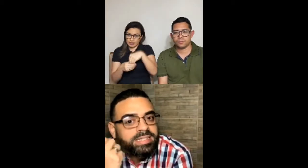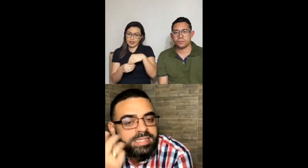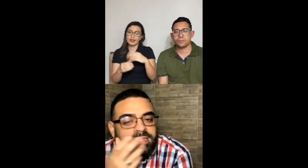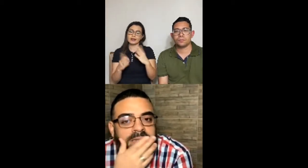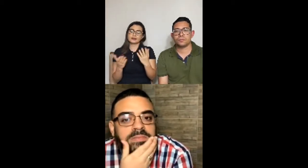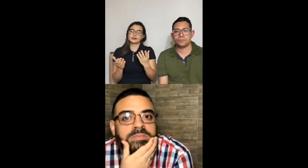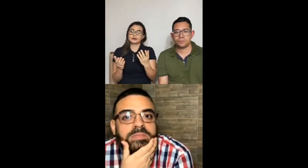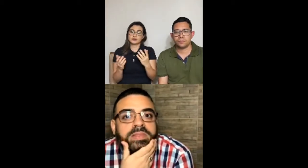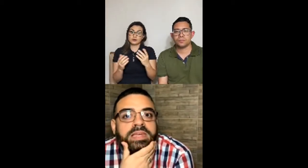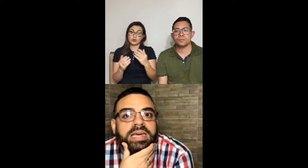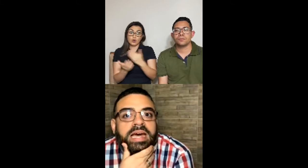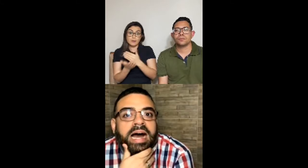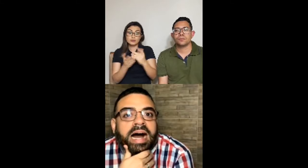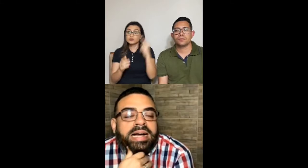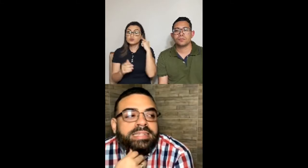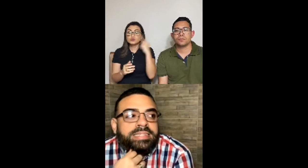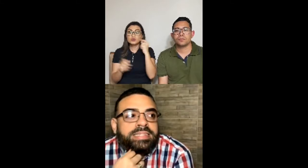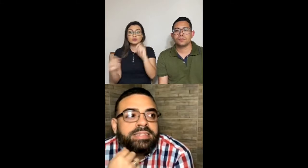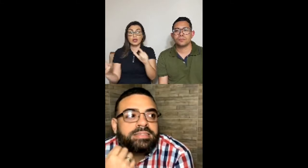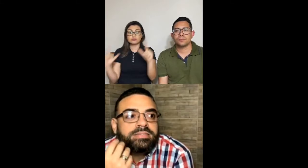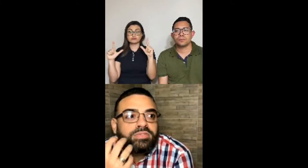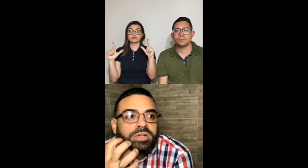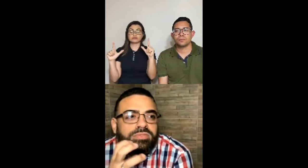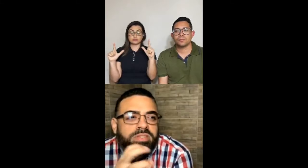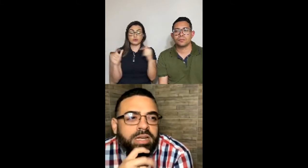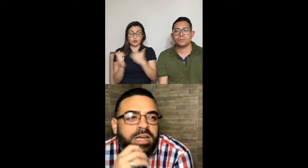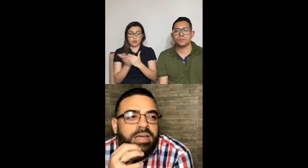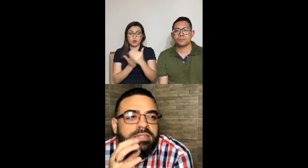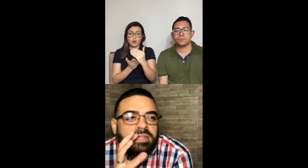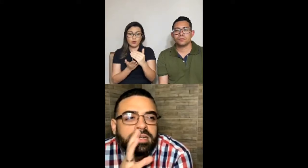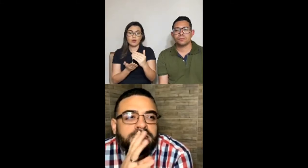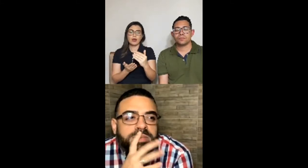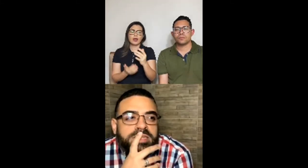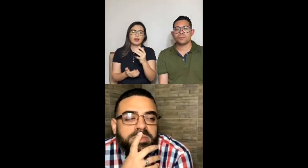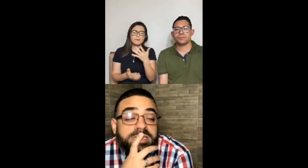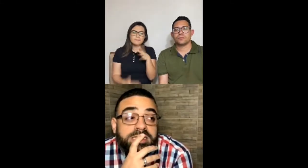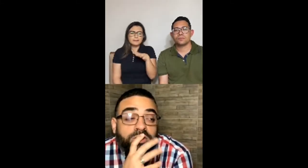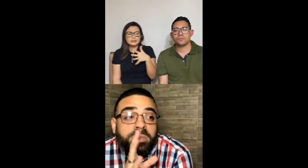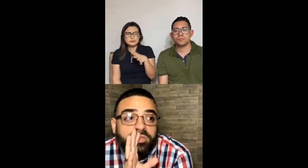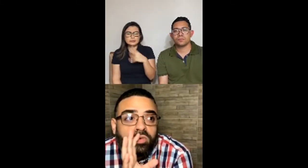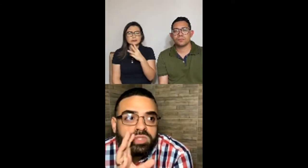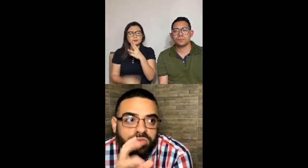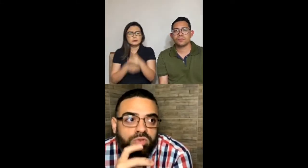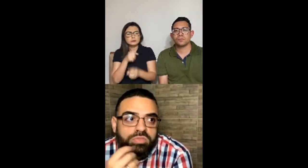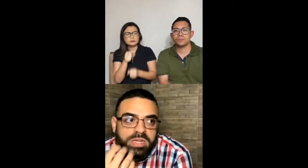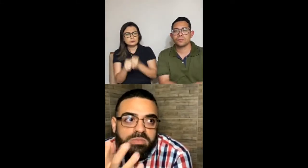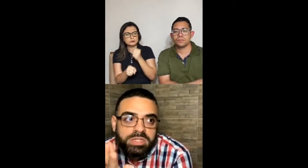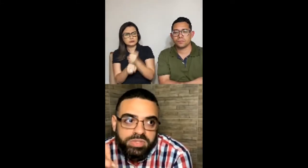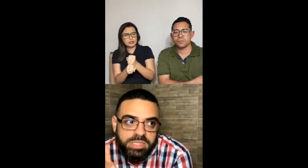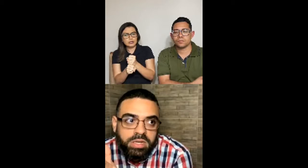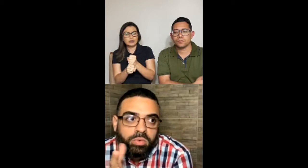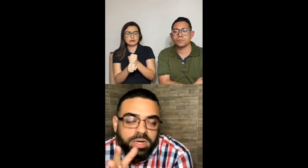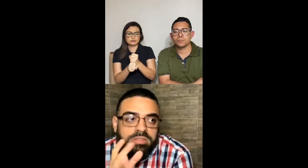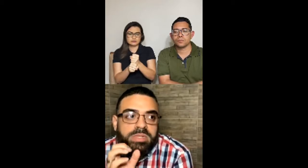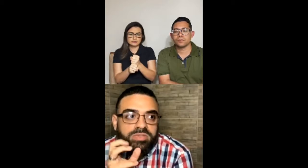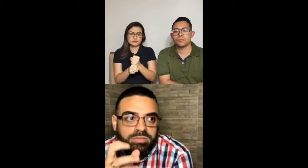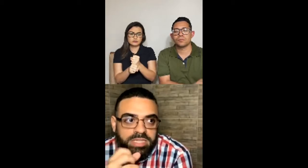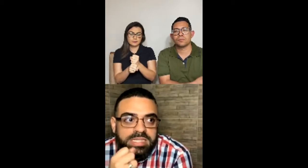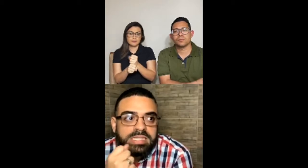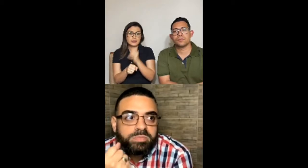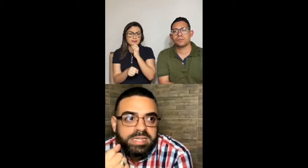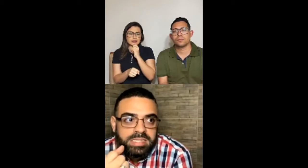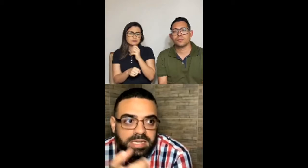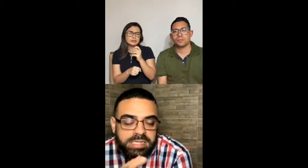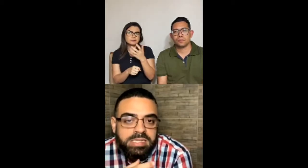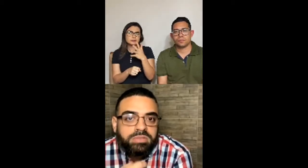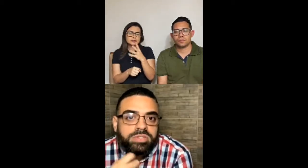a inserir ali a pauta do surdo, o surdo aparecer mais e tal. Aí foram uns